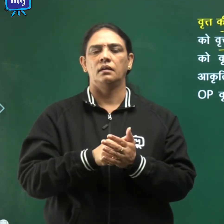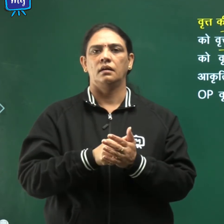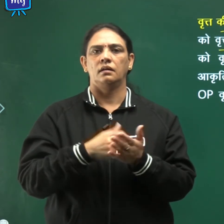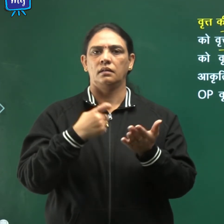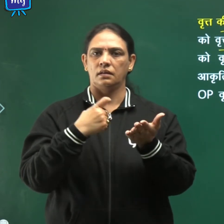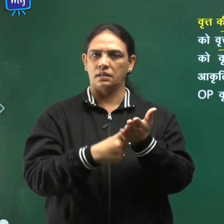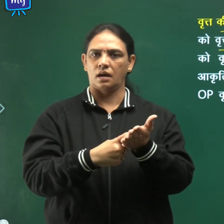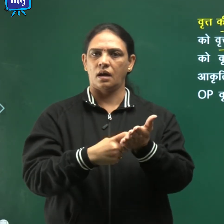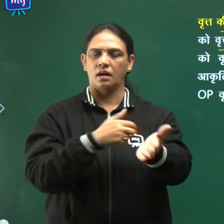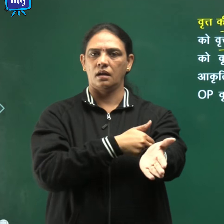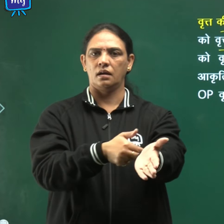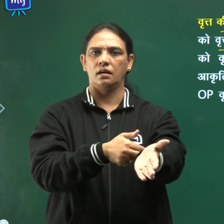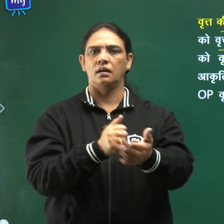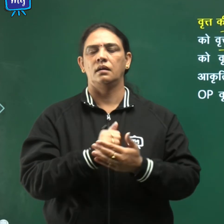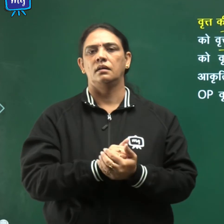त्रिज्या